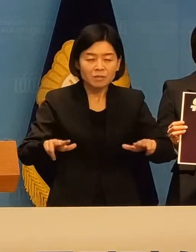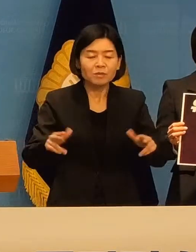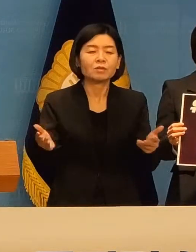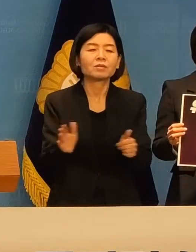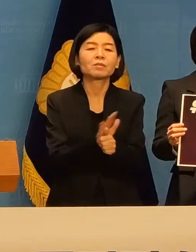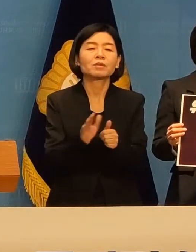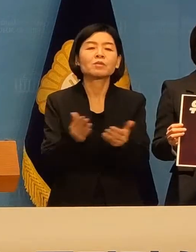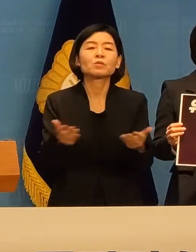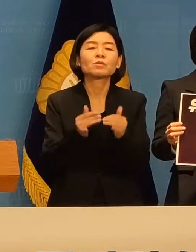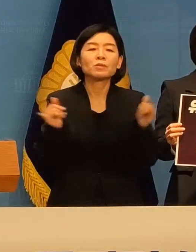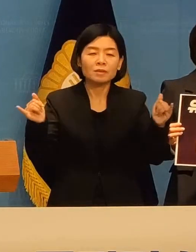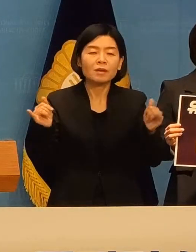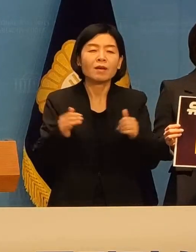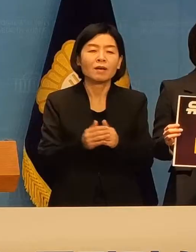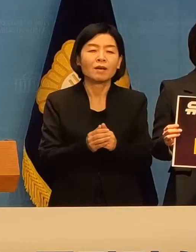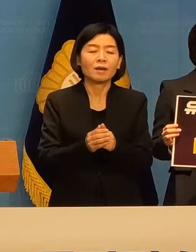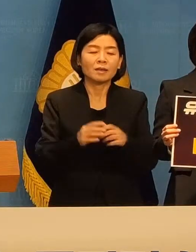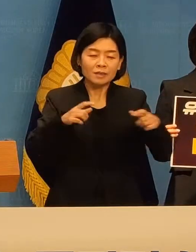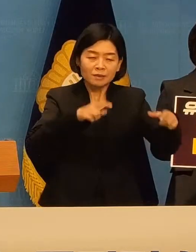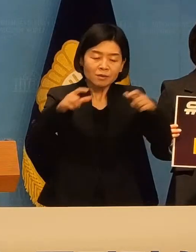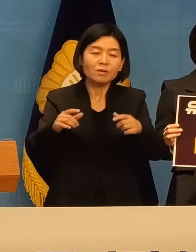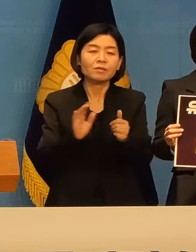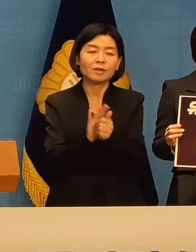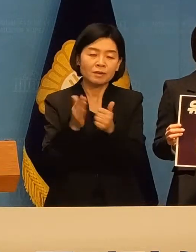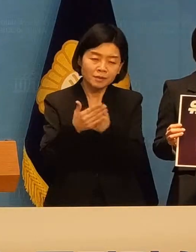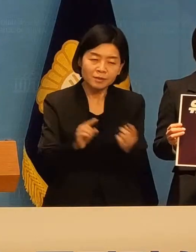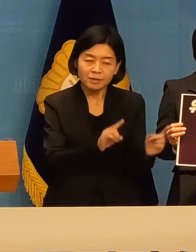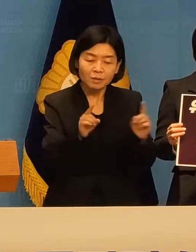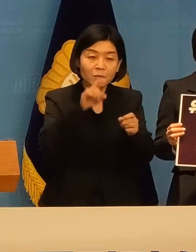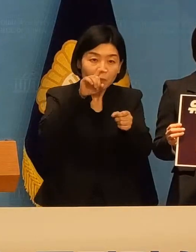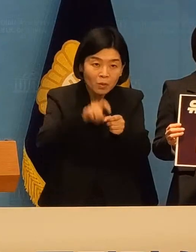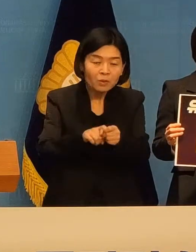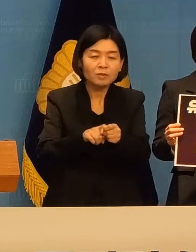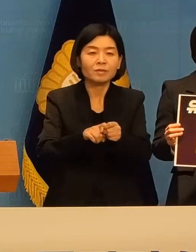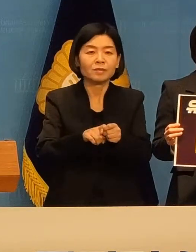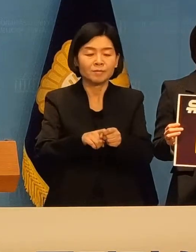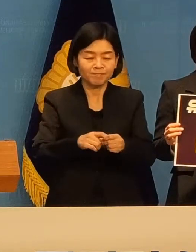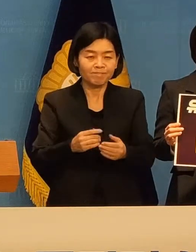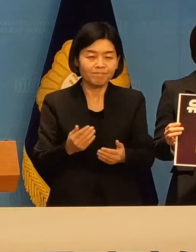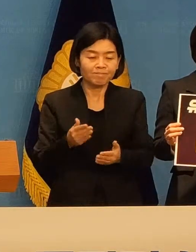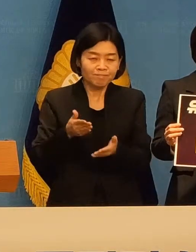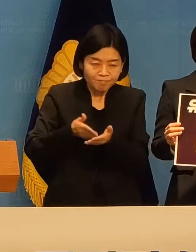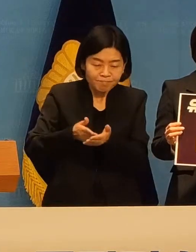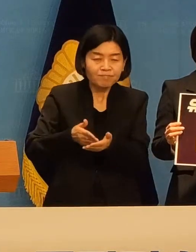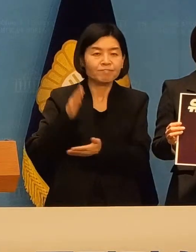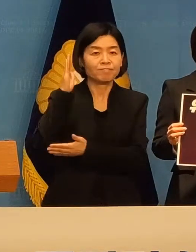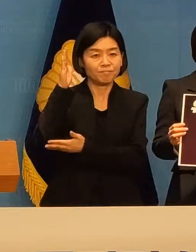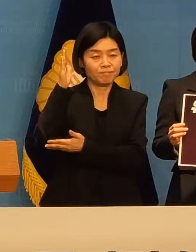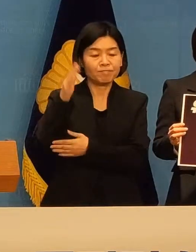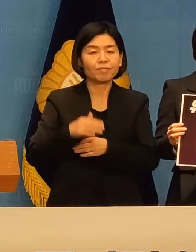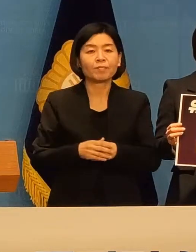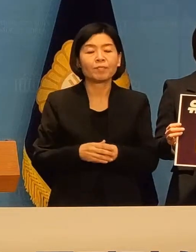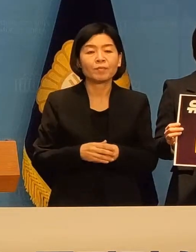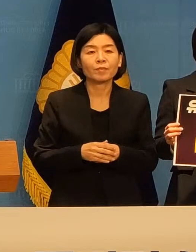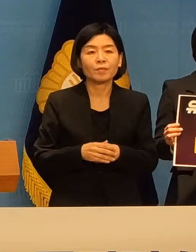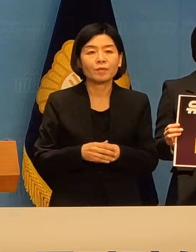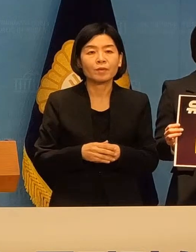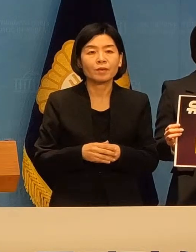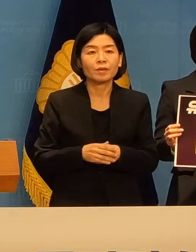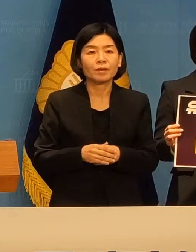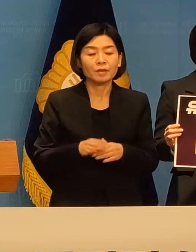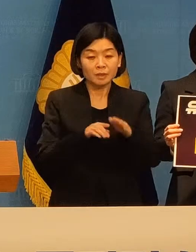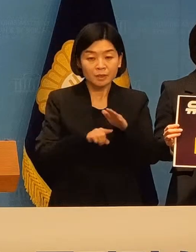6차 유통산업 발전 기본계획 수립을 촉구하는 기자회견을 하도록 하겠습니다. 오늘 기자회견은